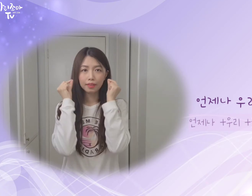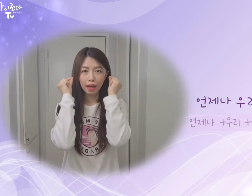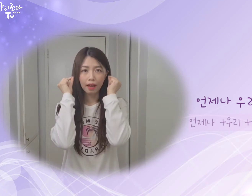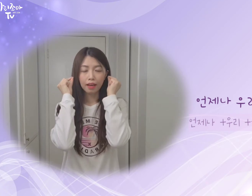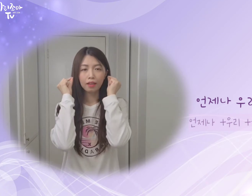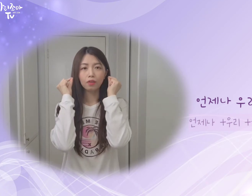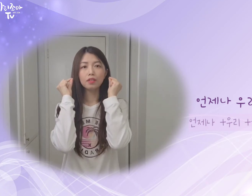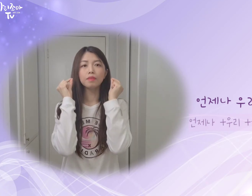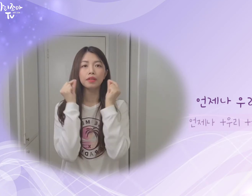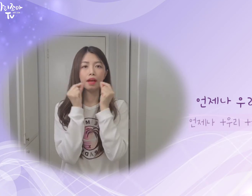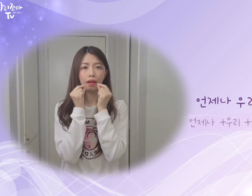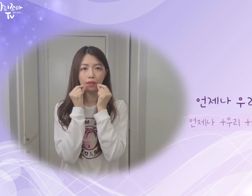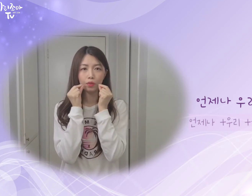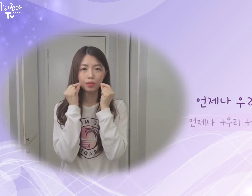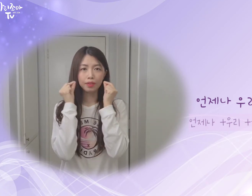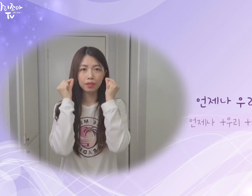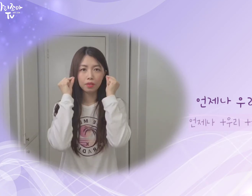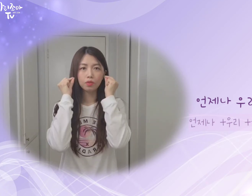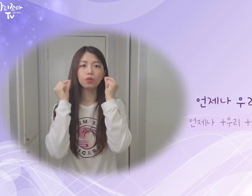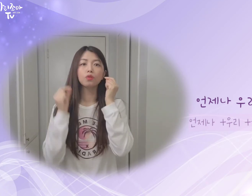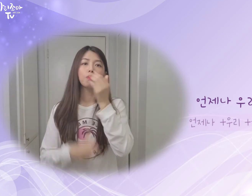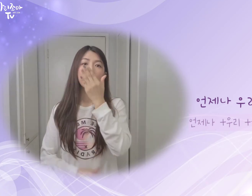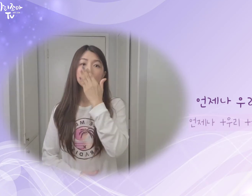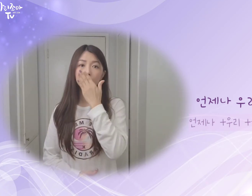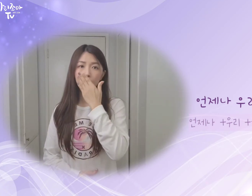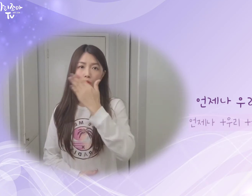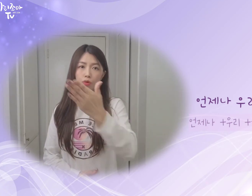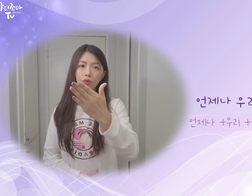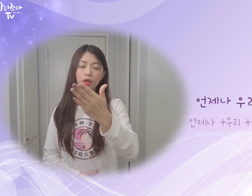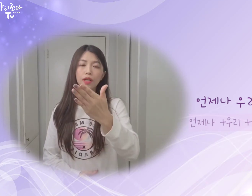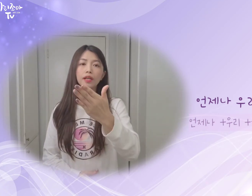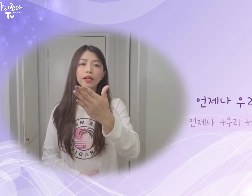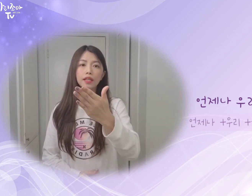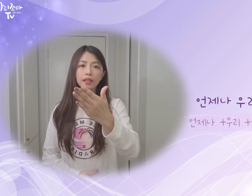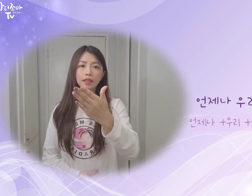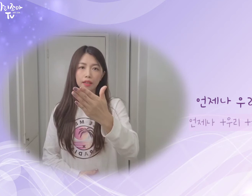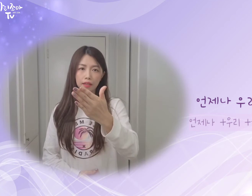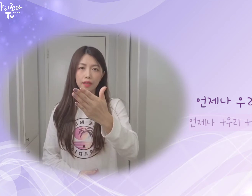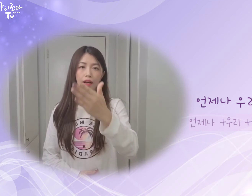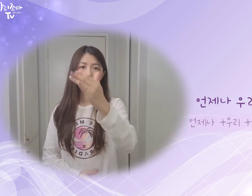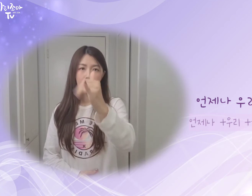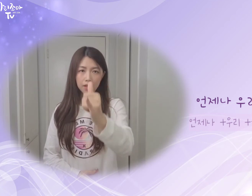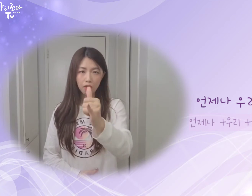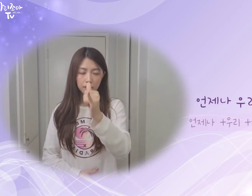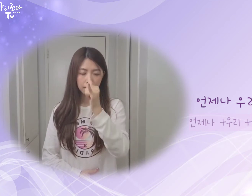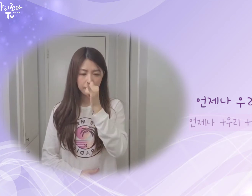웃다. 이런 뜻입니다. 웃을 수. 몸을 할 수. 있는. 아까 했죠. 있는.